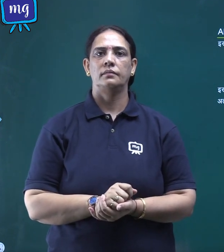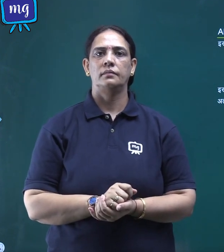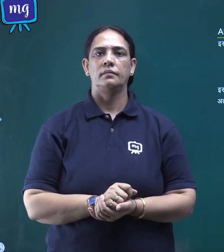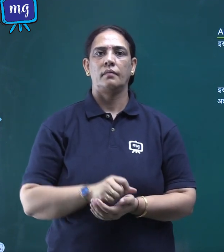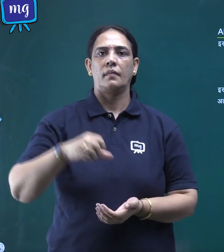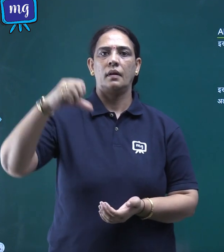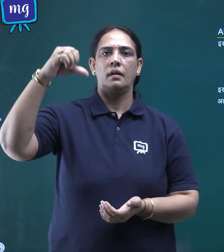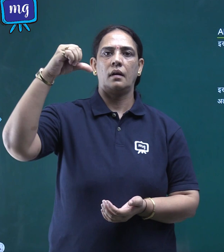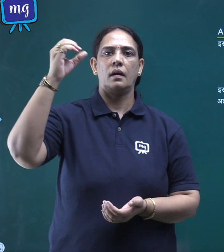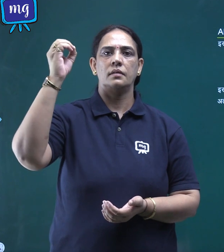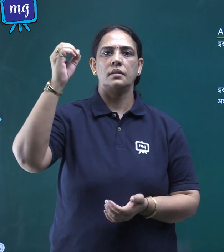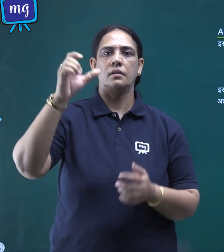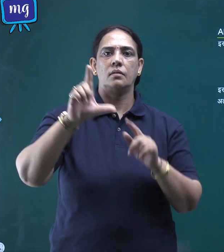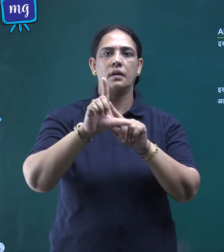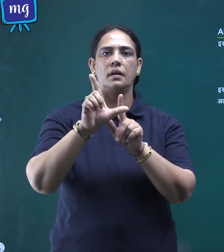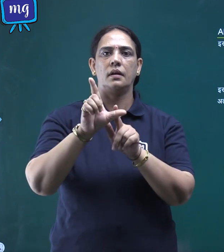नब्बे डिग्री